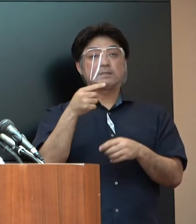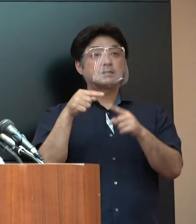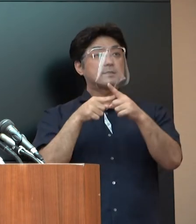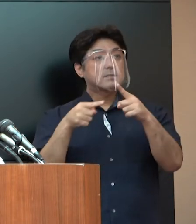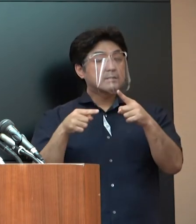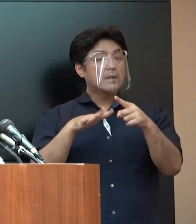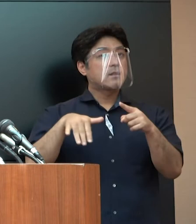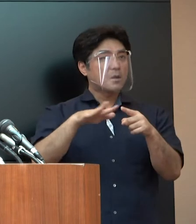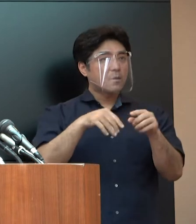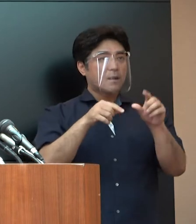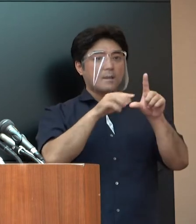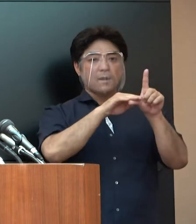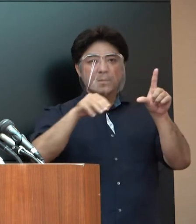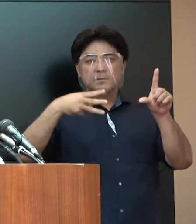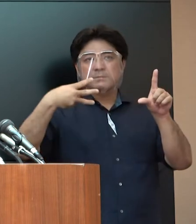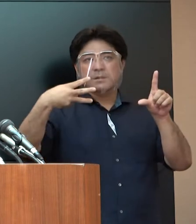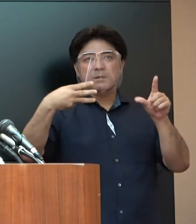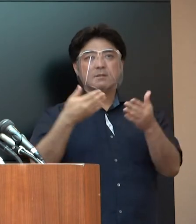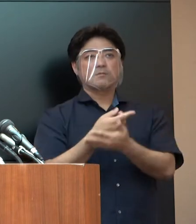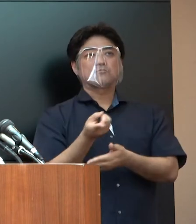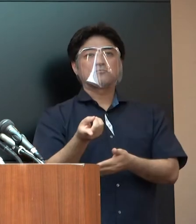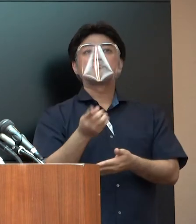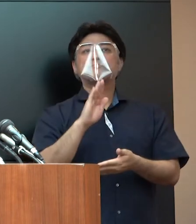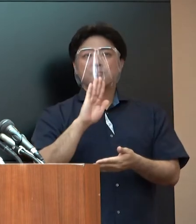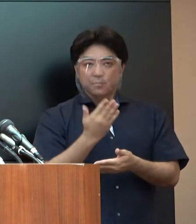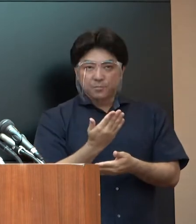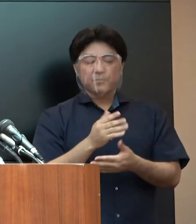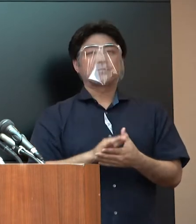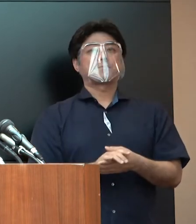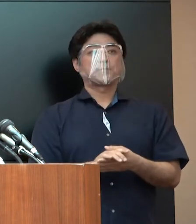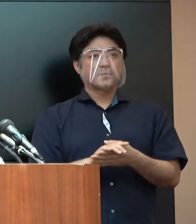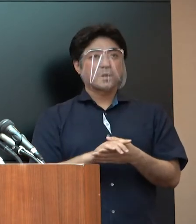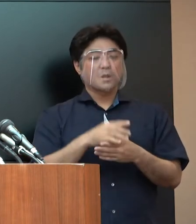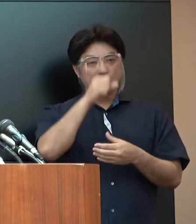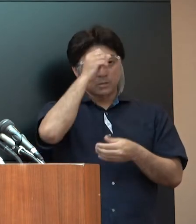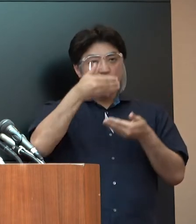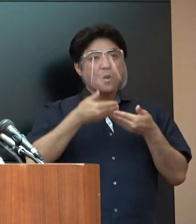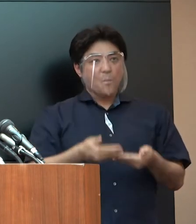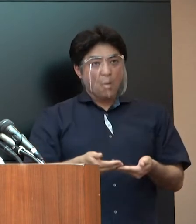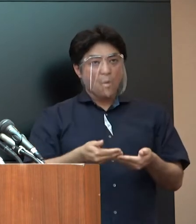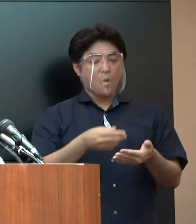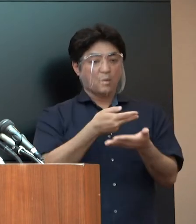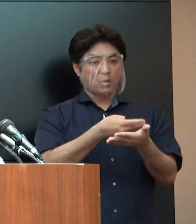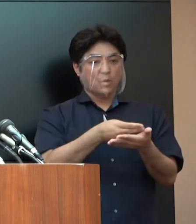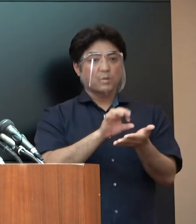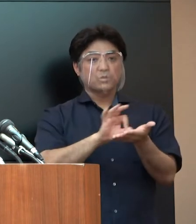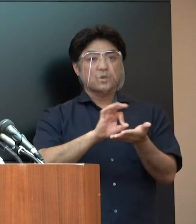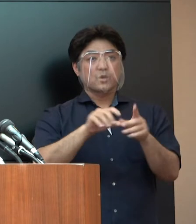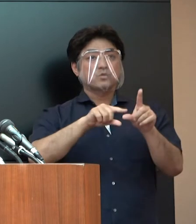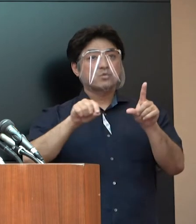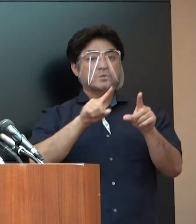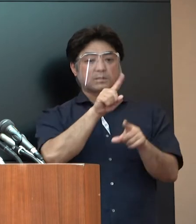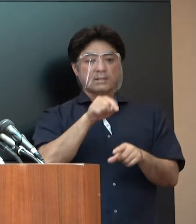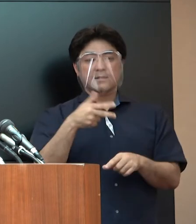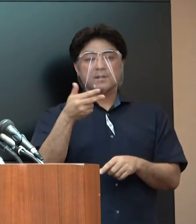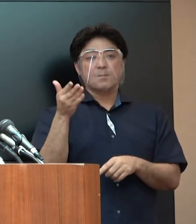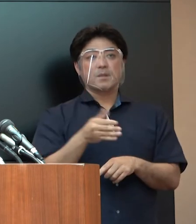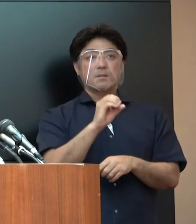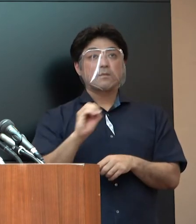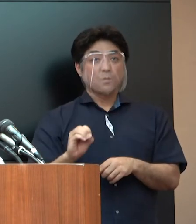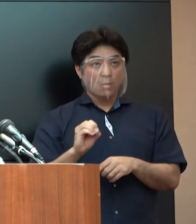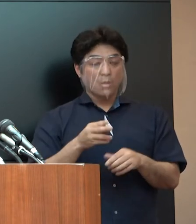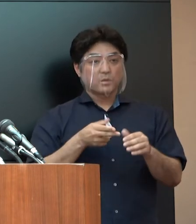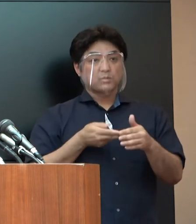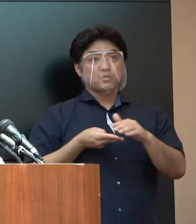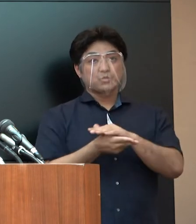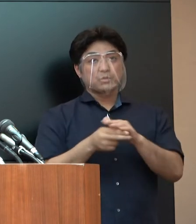については第3段階のレベルに達しておりますが、重症病床利用率 1.7%、 入院1週間以